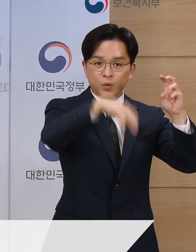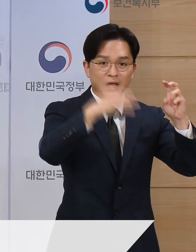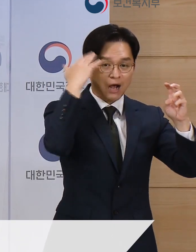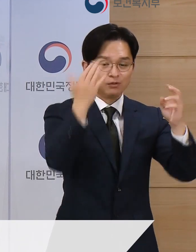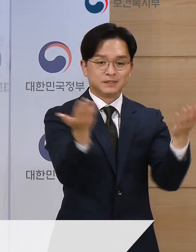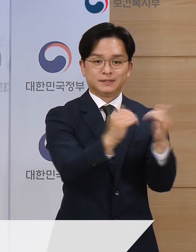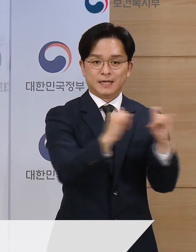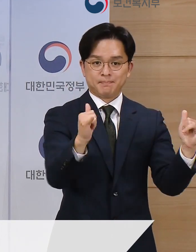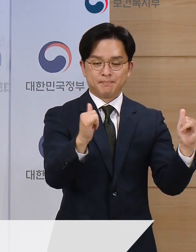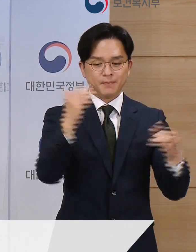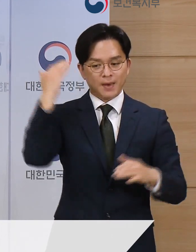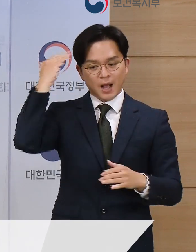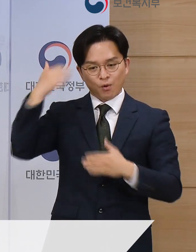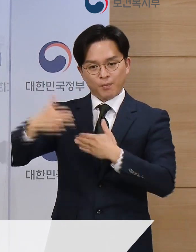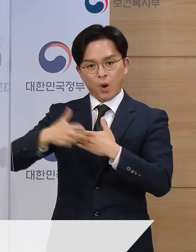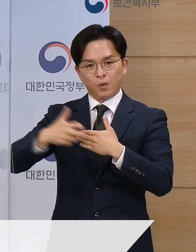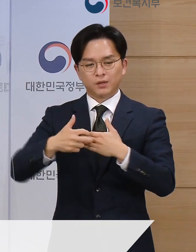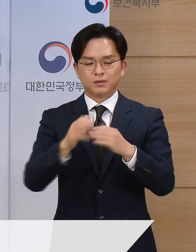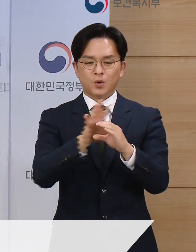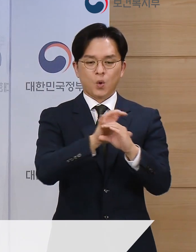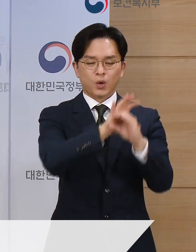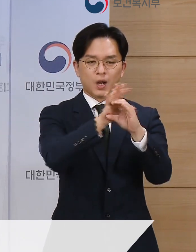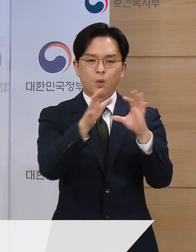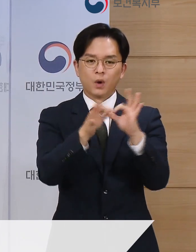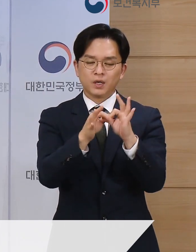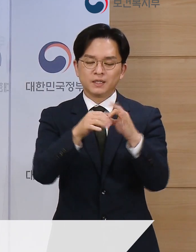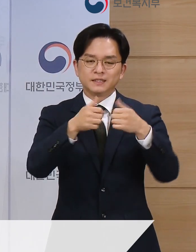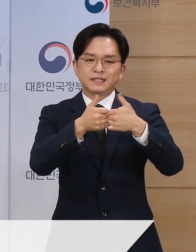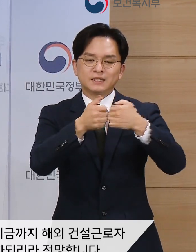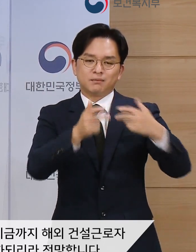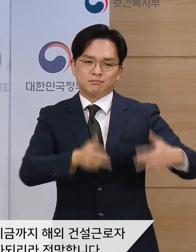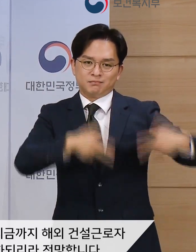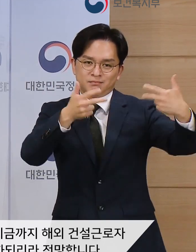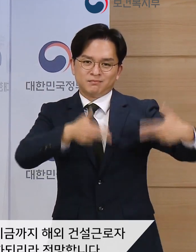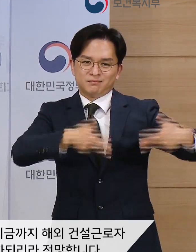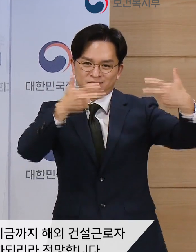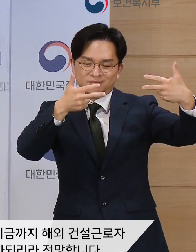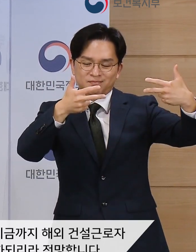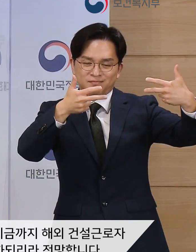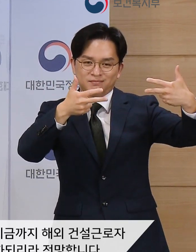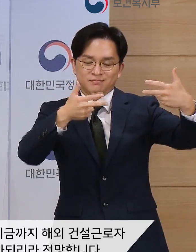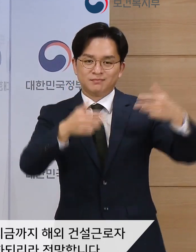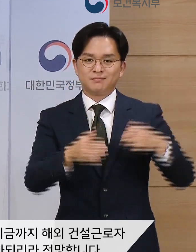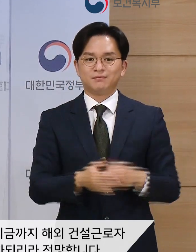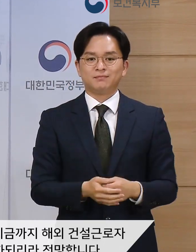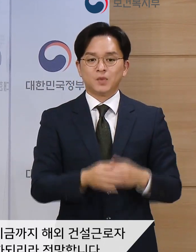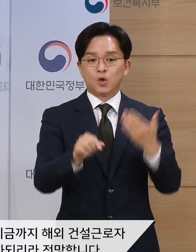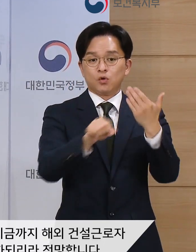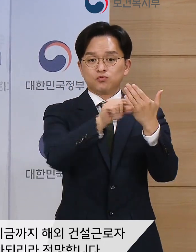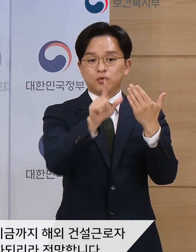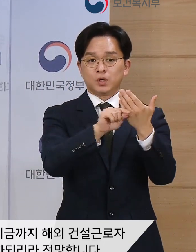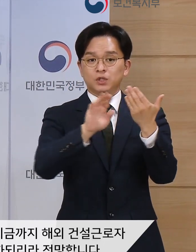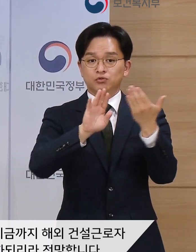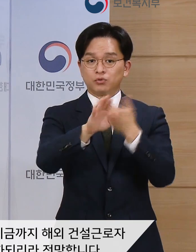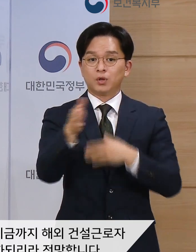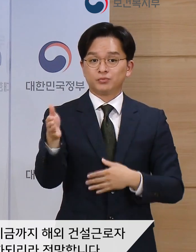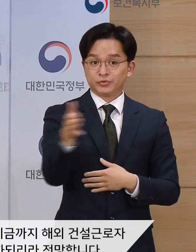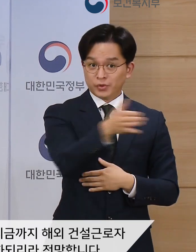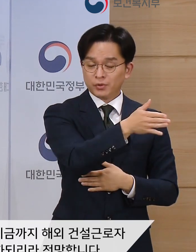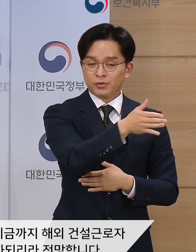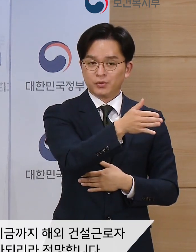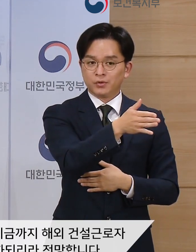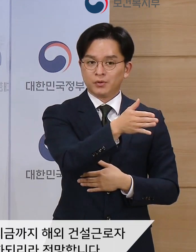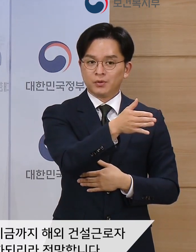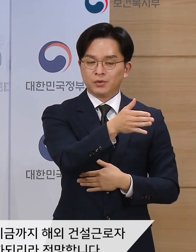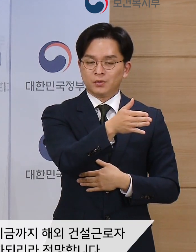비대면 진료 상담 서비스가 개시되었습니다. 규제 샌드박스의 임시 허가 이후 9월부터